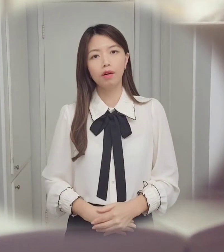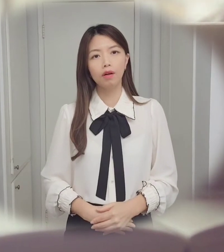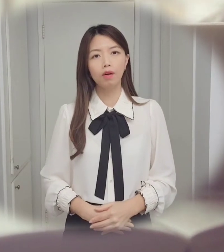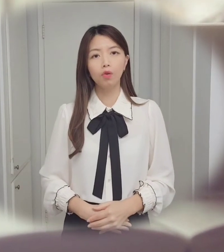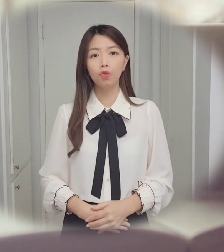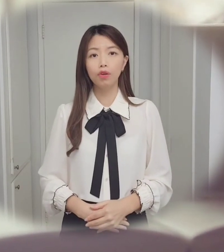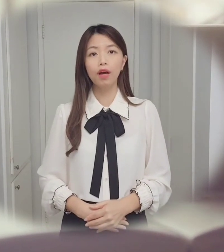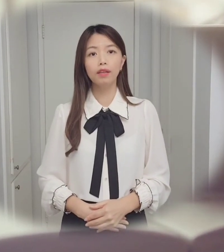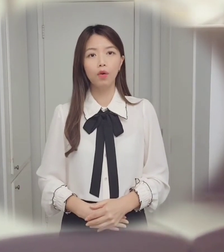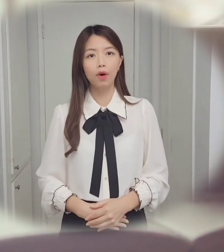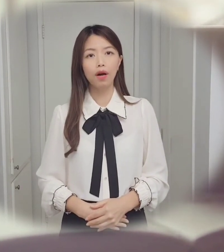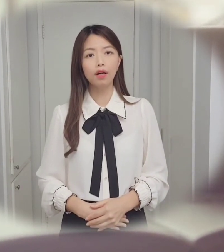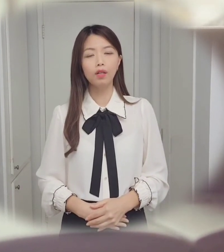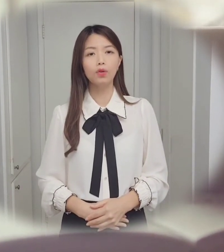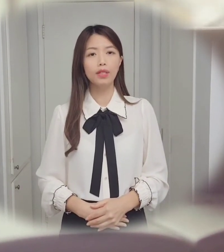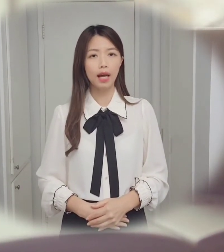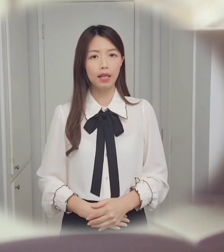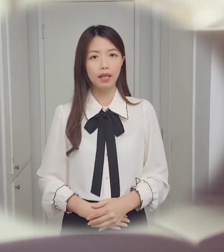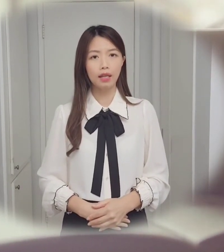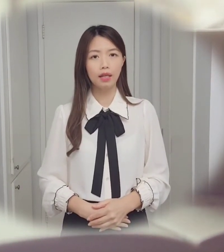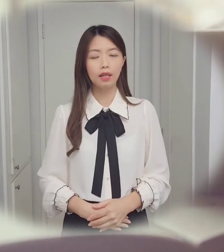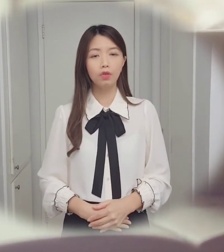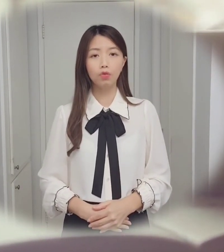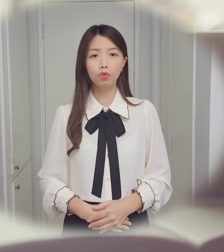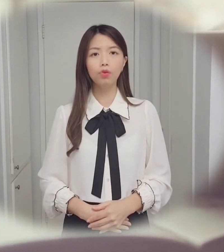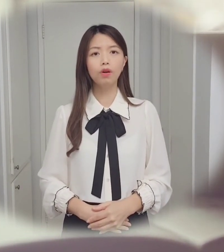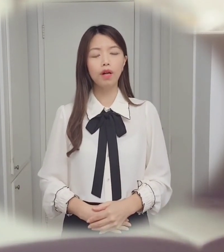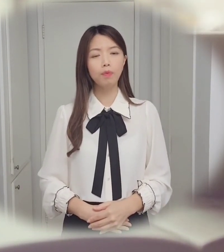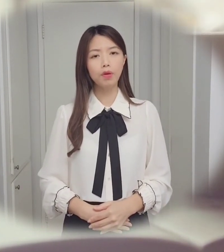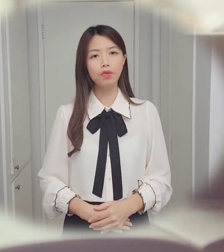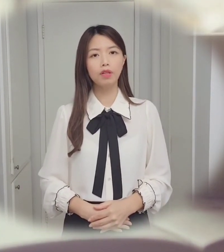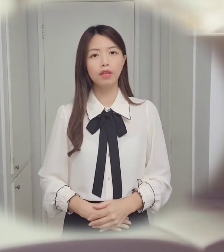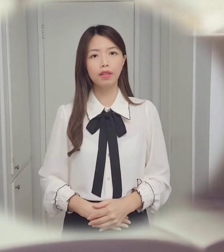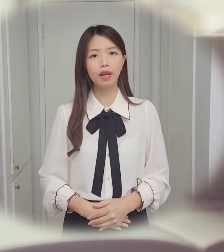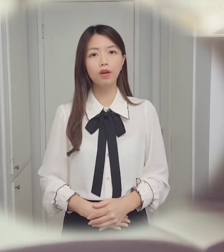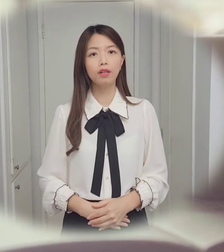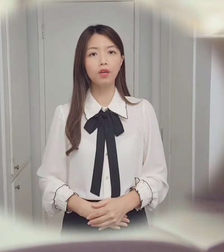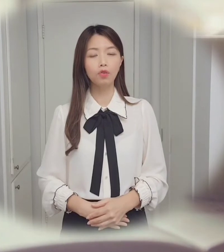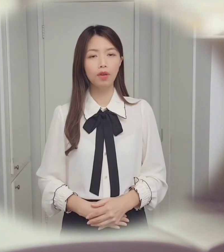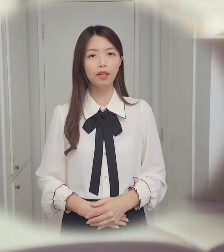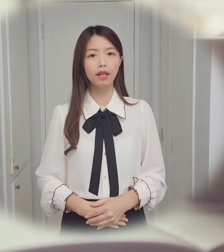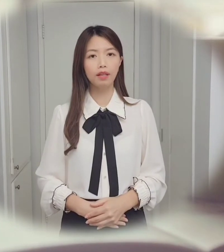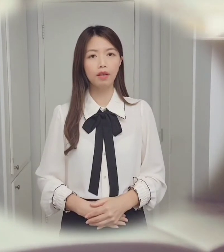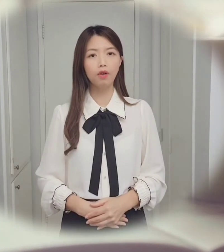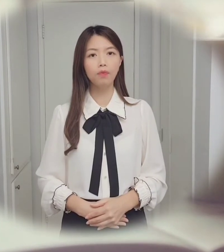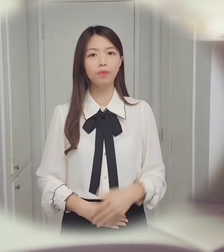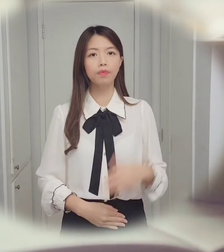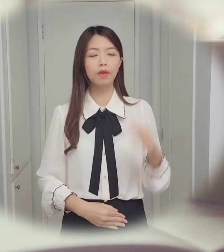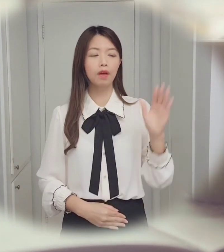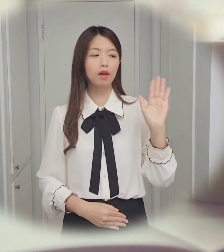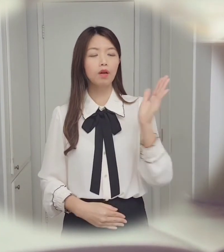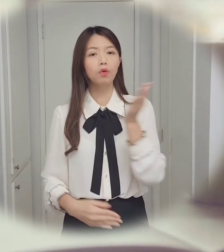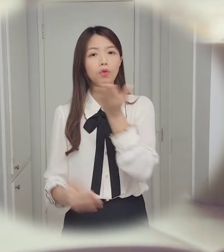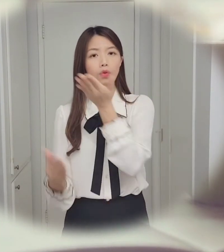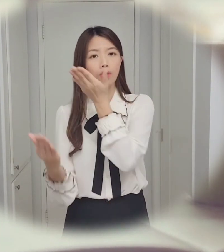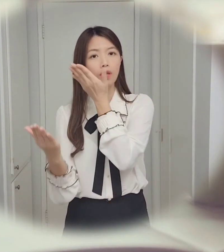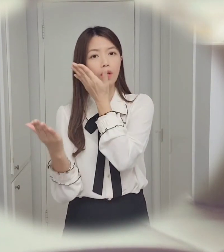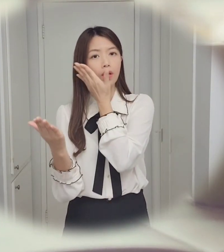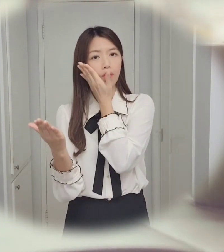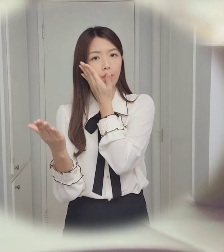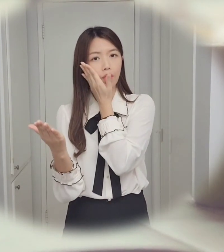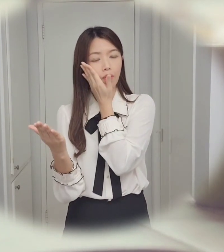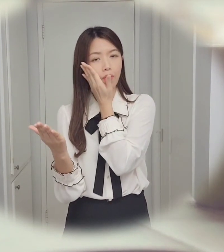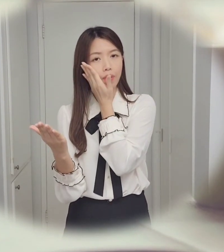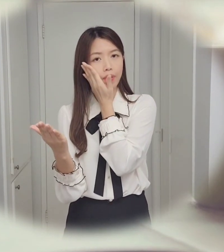보좌는요, 귀하다와 그리고 자리, 이 두 수어를 합해 주셔야 되는데요. 일단 귀하다는요,